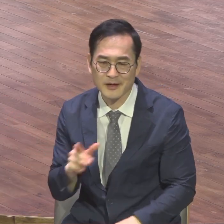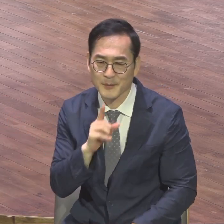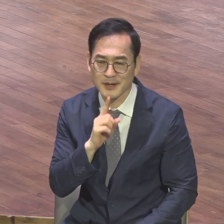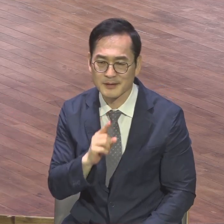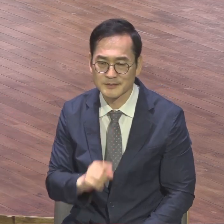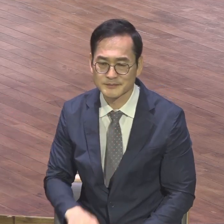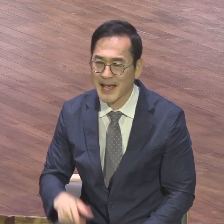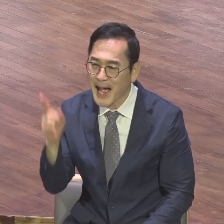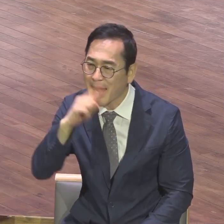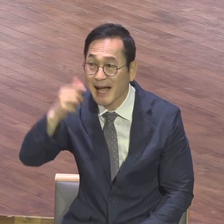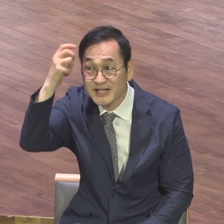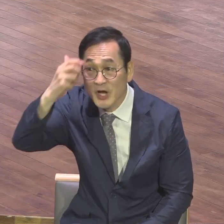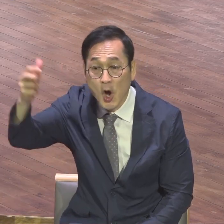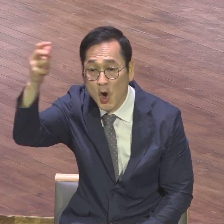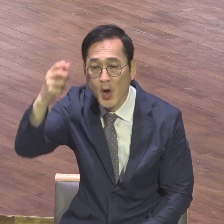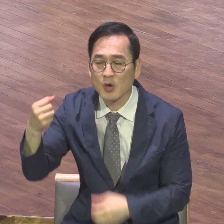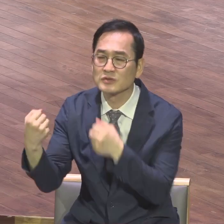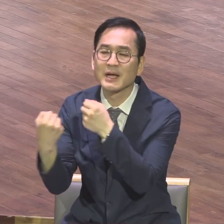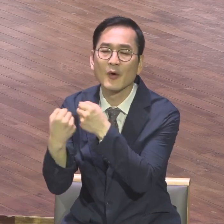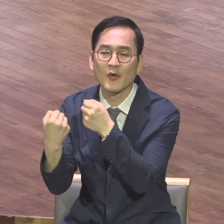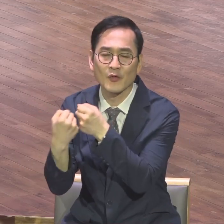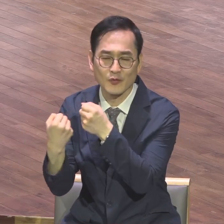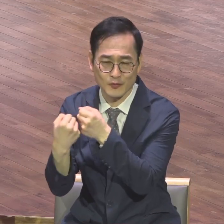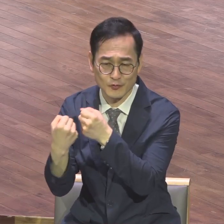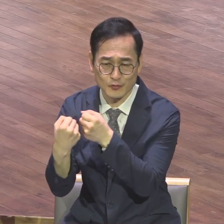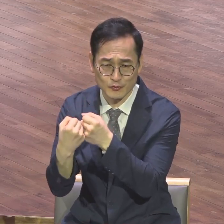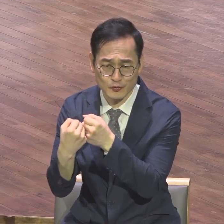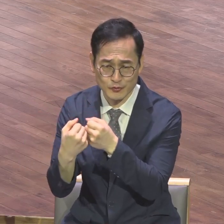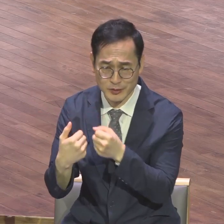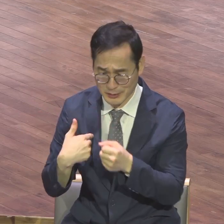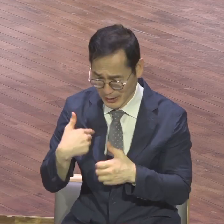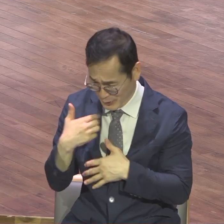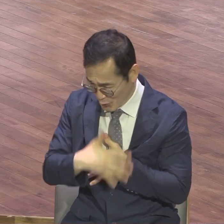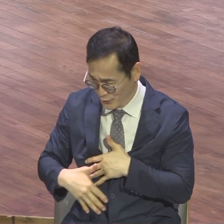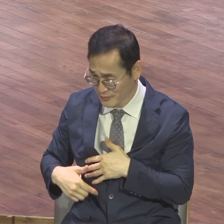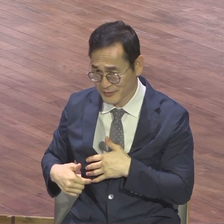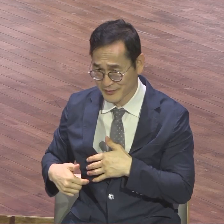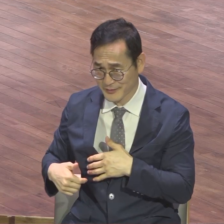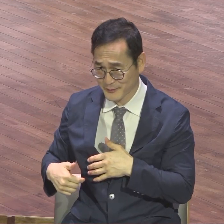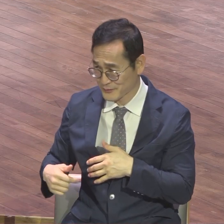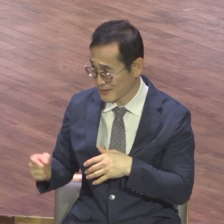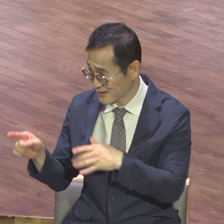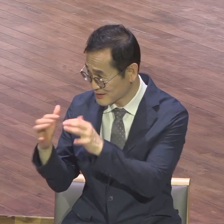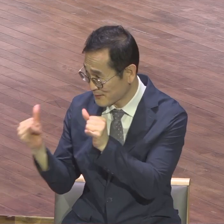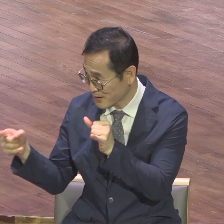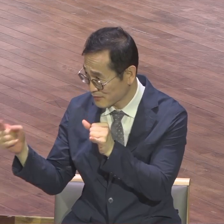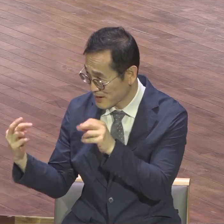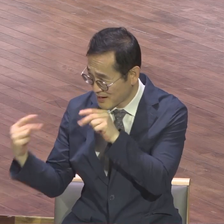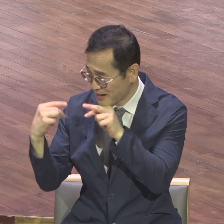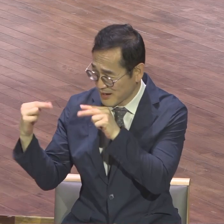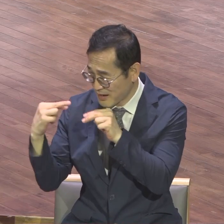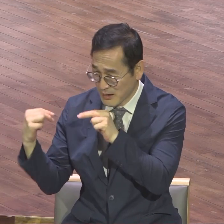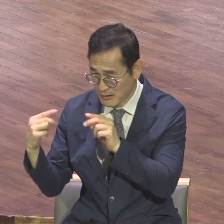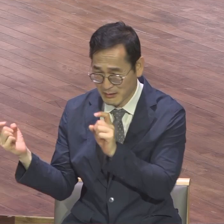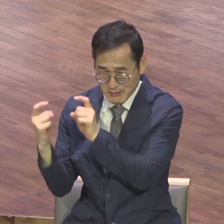악한 영들을 상대함이라. 그 영들을 상대하는 것이지 육을 육이 아니에요. 혈과 육이 아니라고.